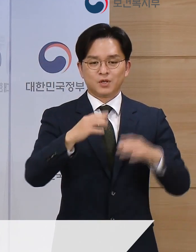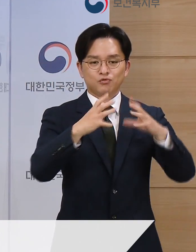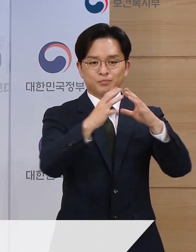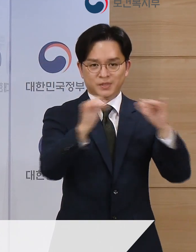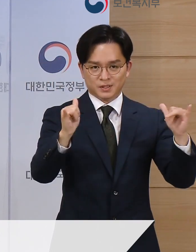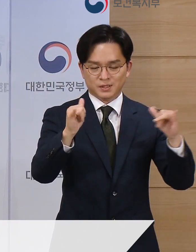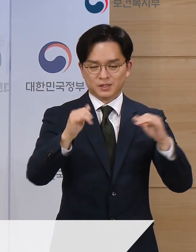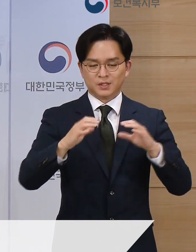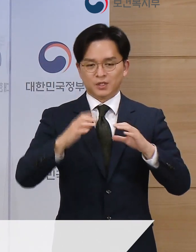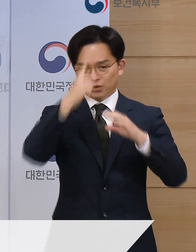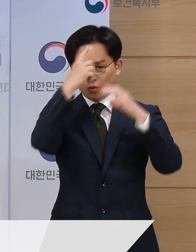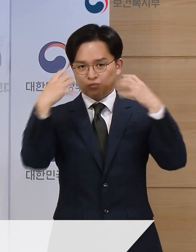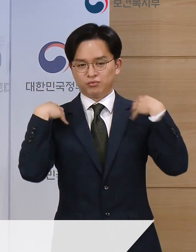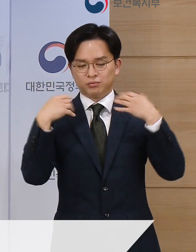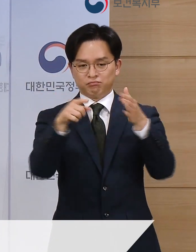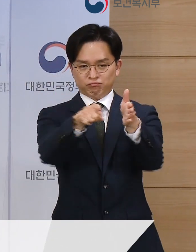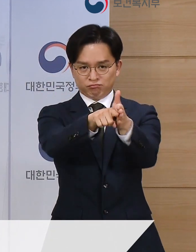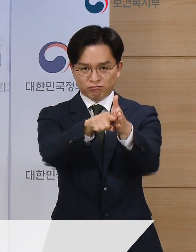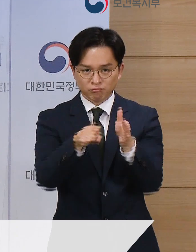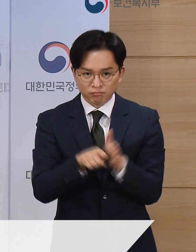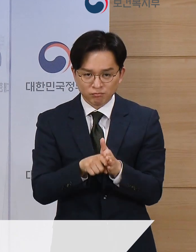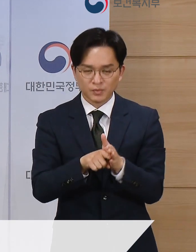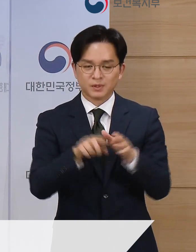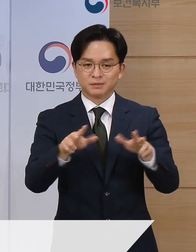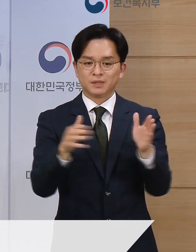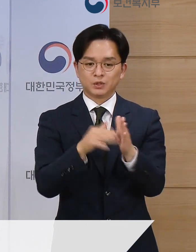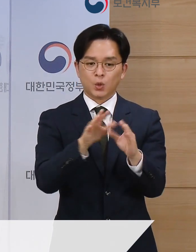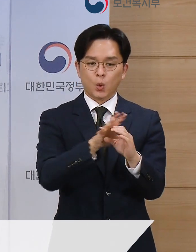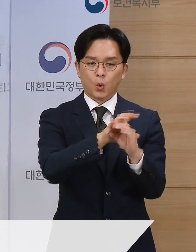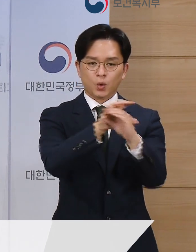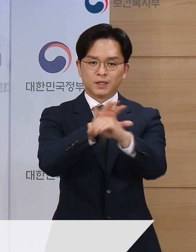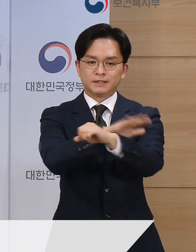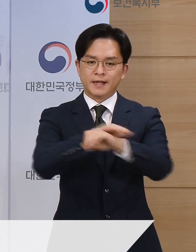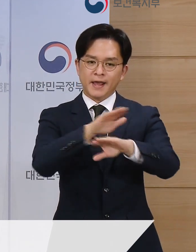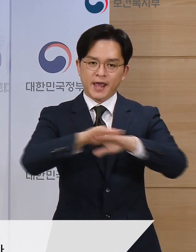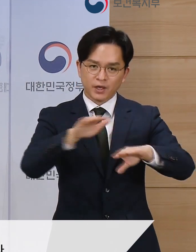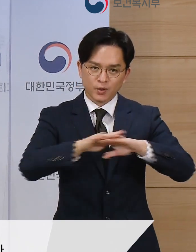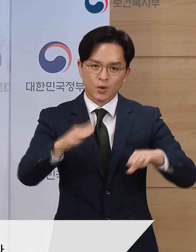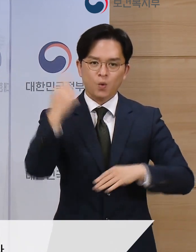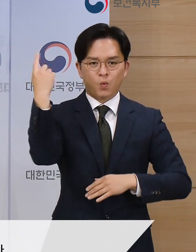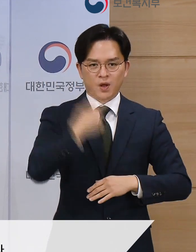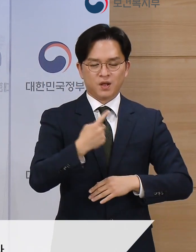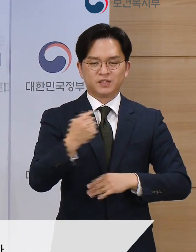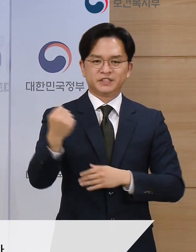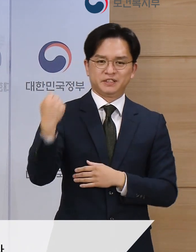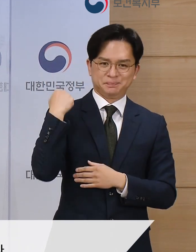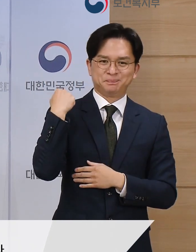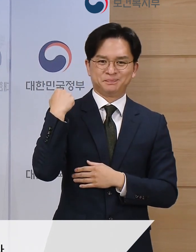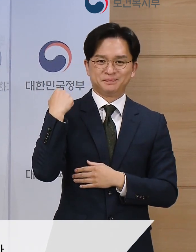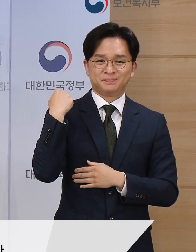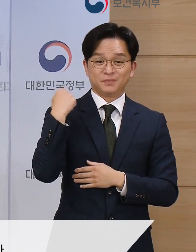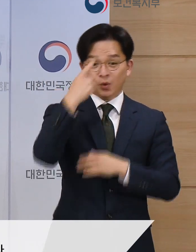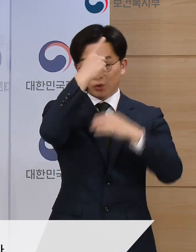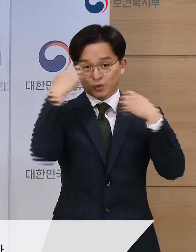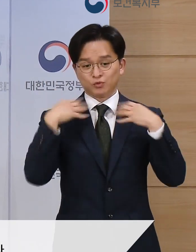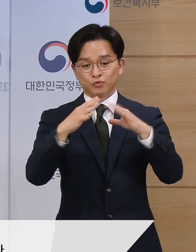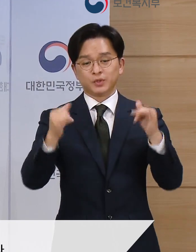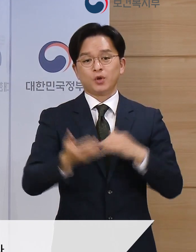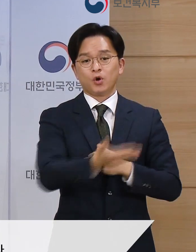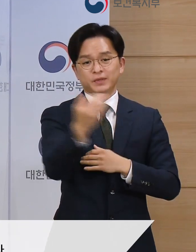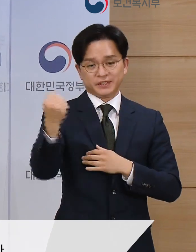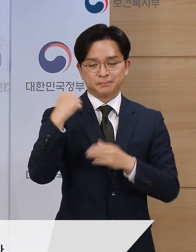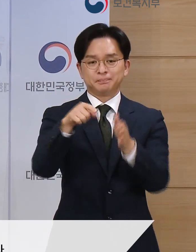축적해온 위기 극복 경험과 서로에 대한 신뢰가 있습니다. 정부는 우리 국민의 저력을